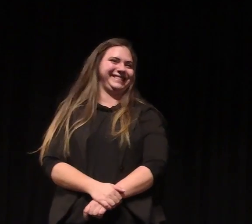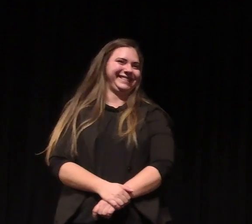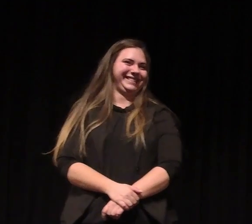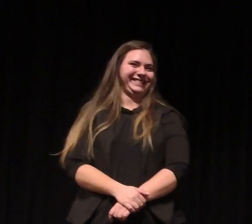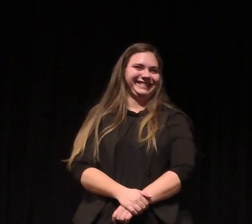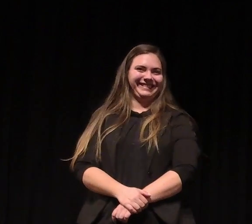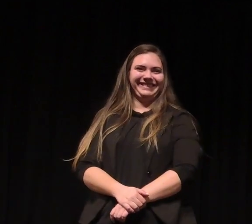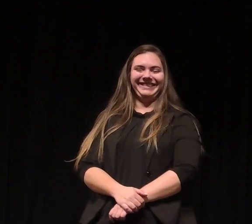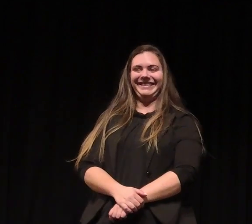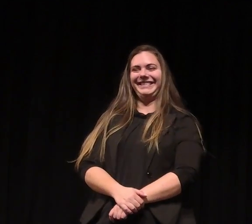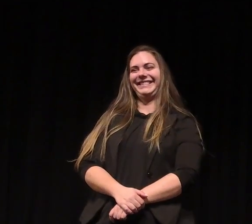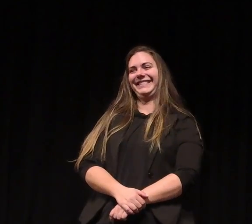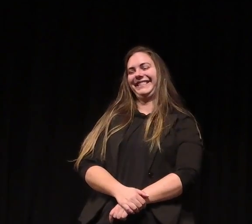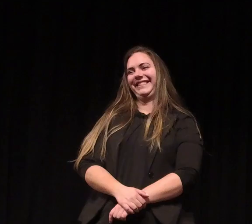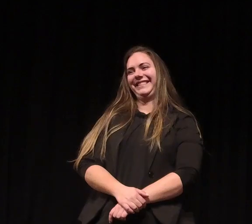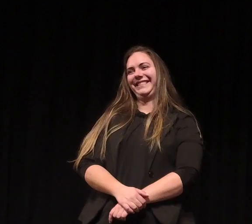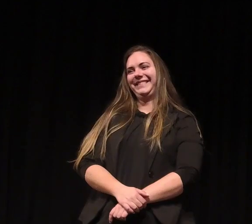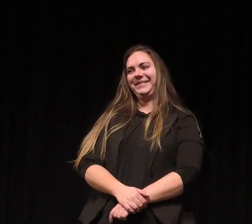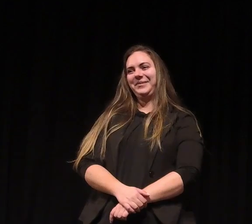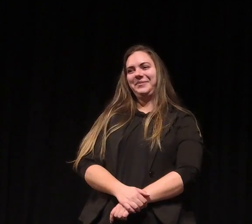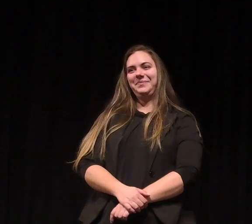Merci.